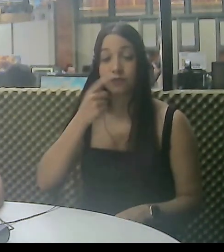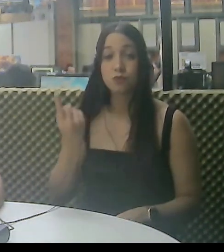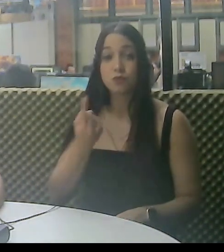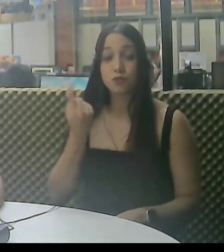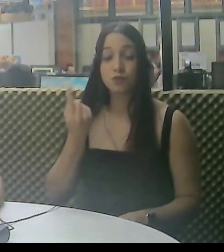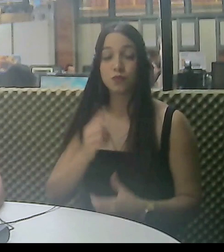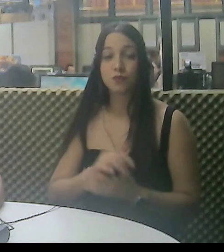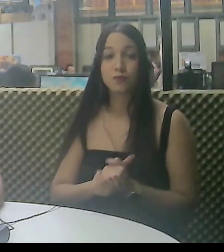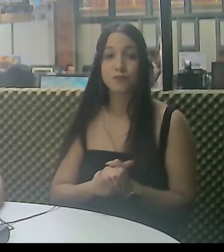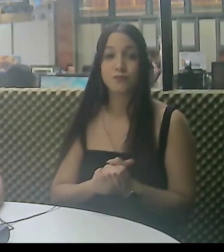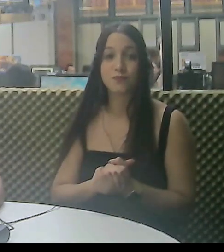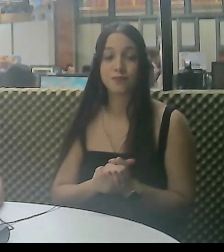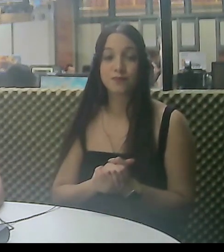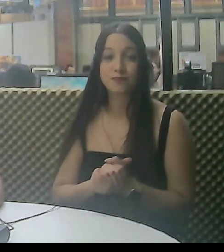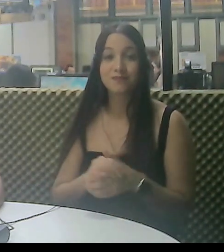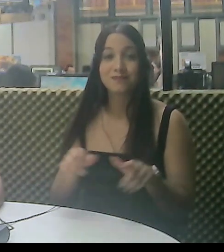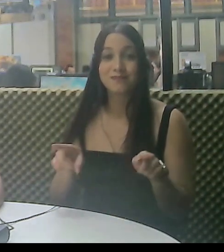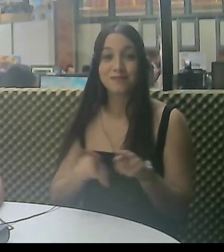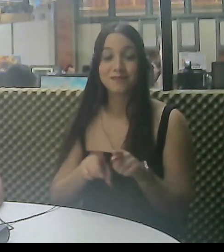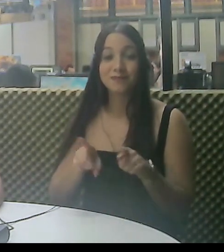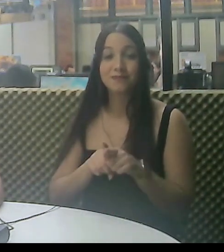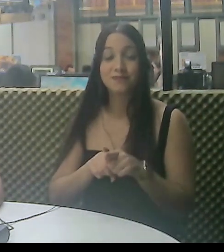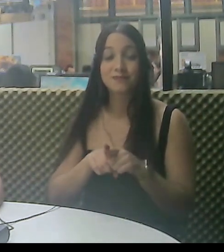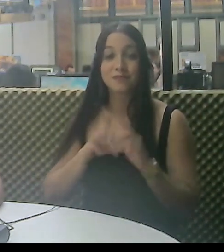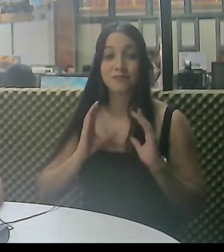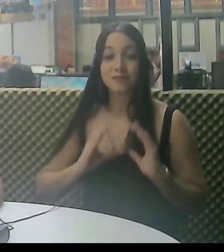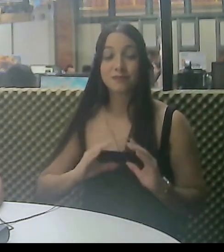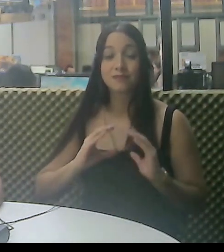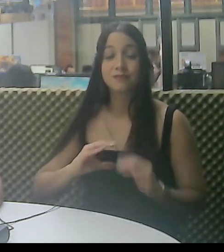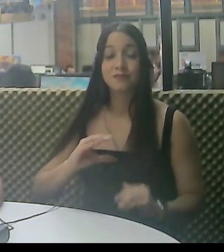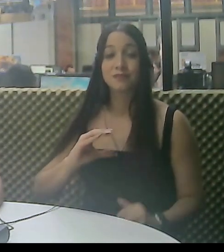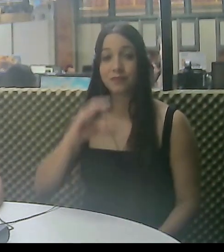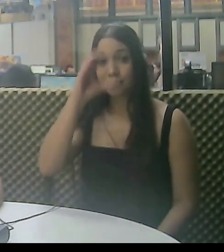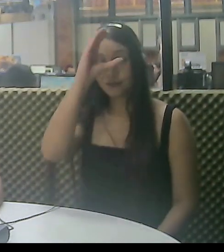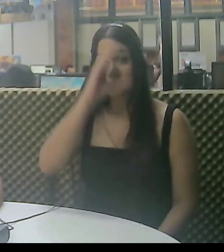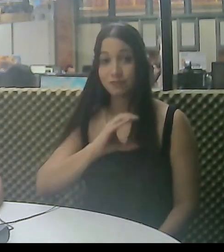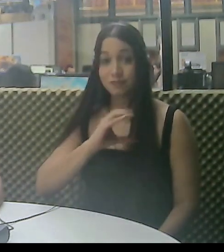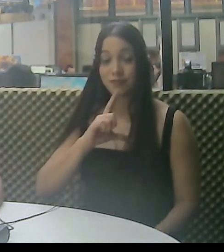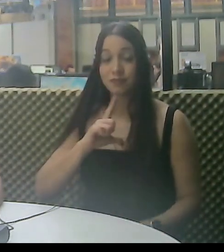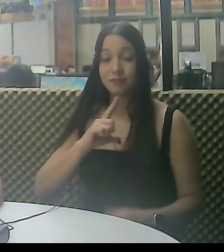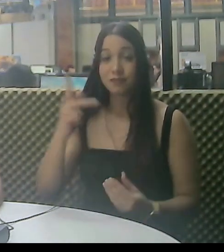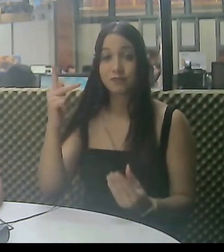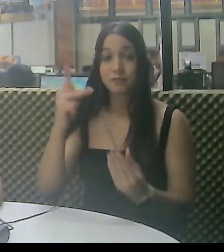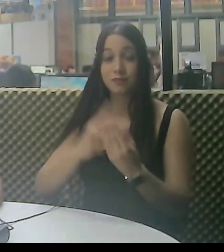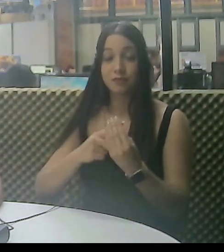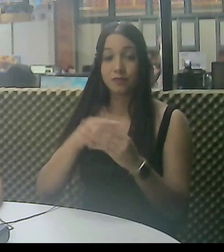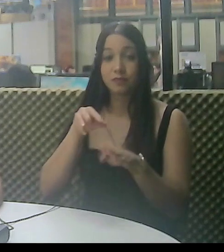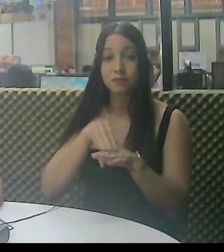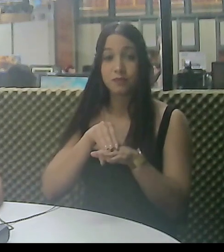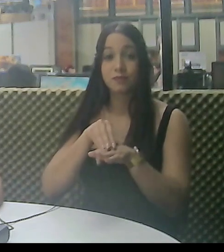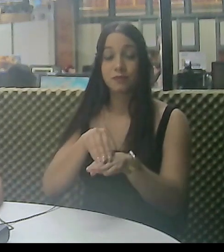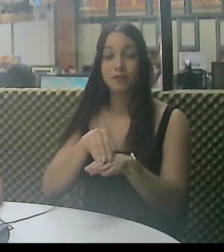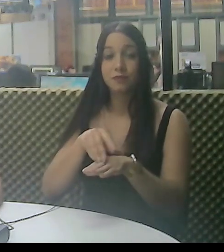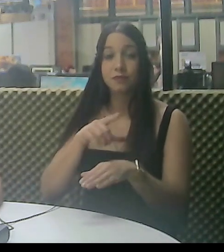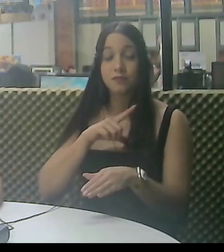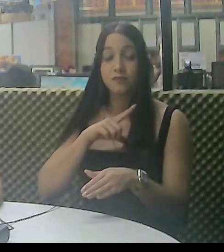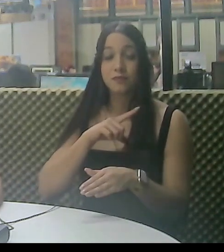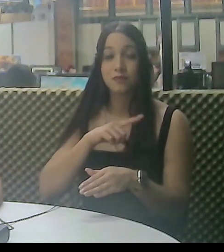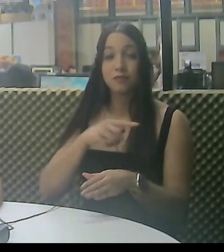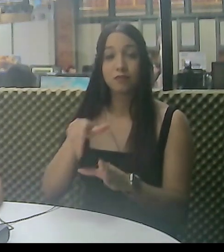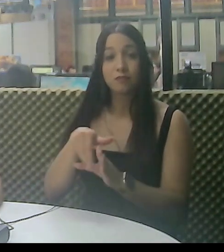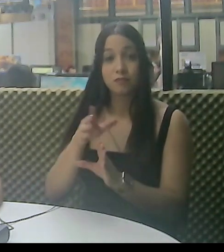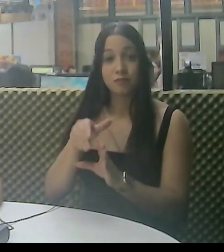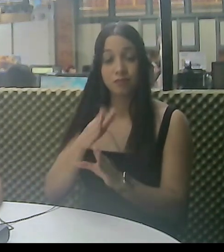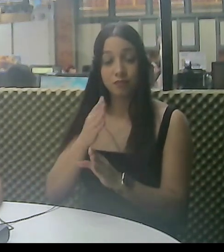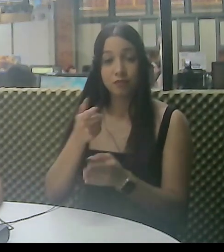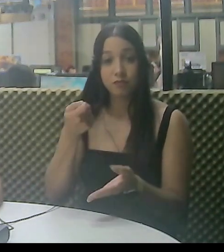tapiocas. Também na Praça Cívica está estacionado o Procon Móvel. O serviço oferece ao cidadão orientações nas